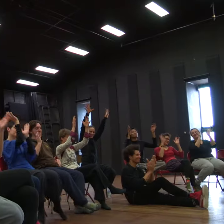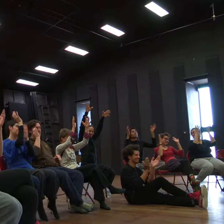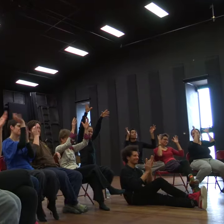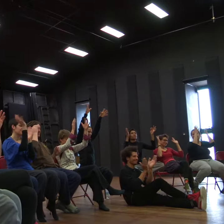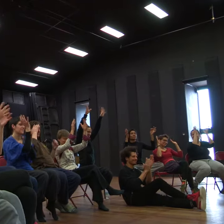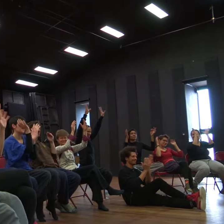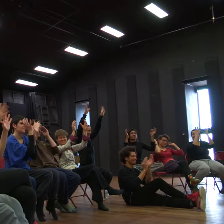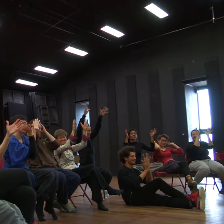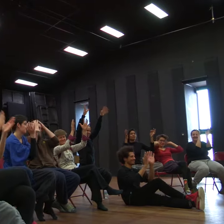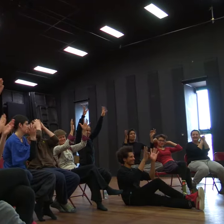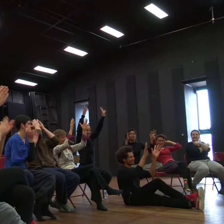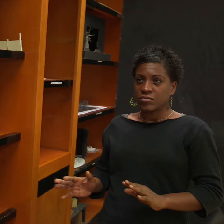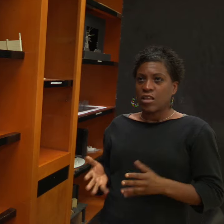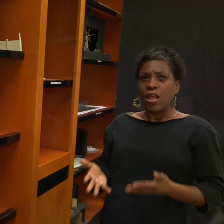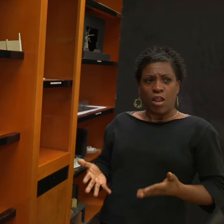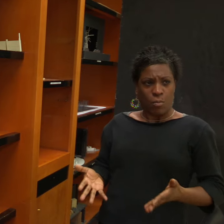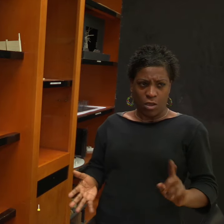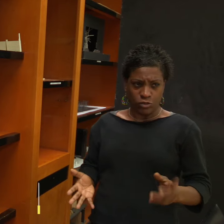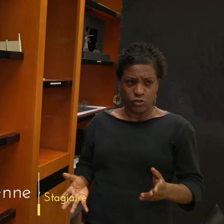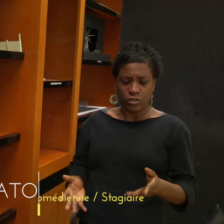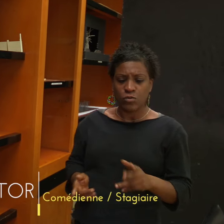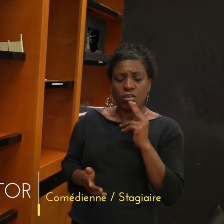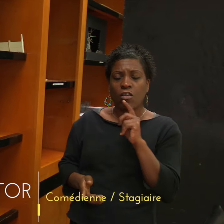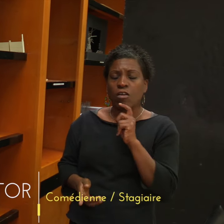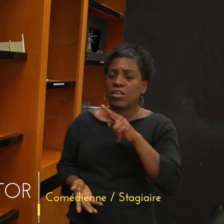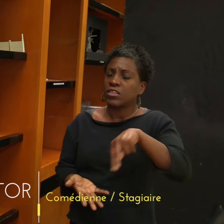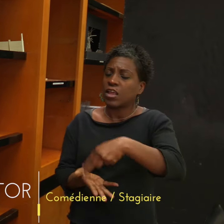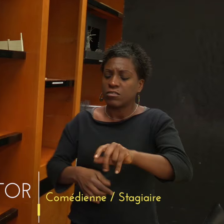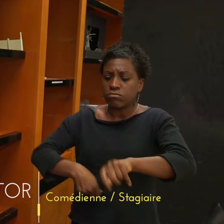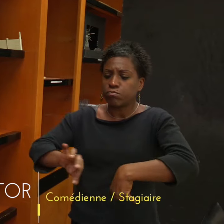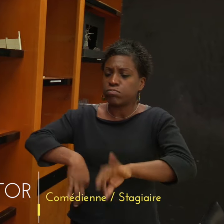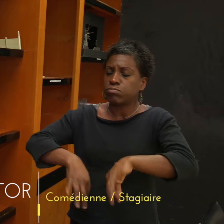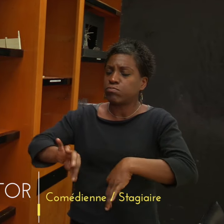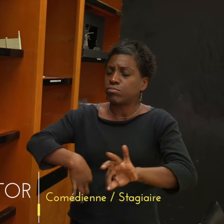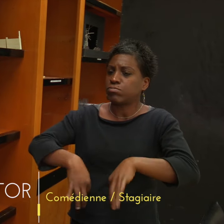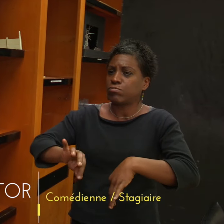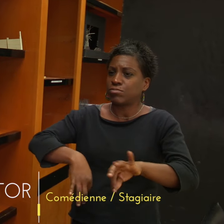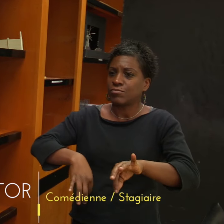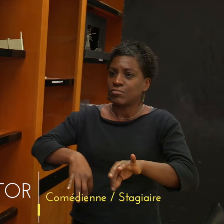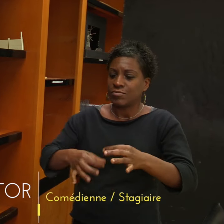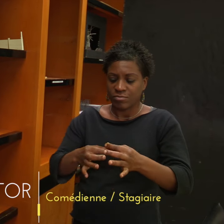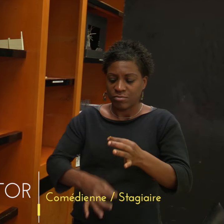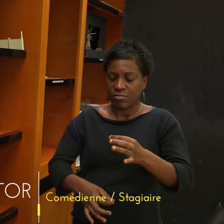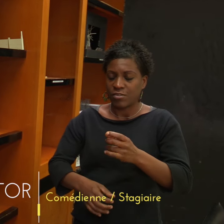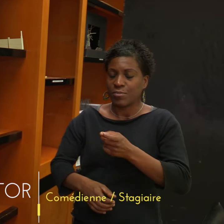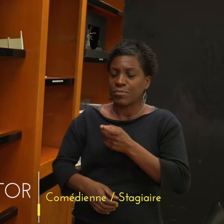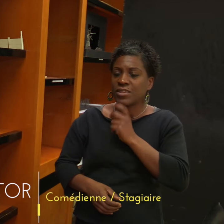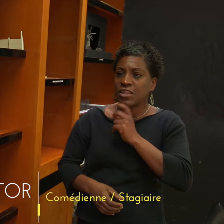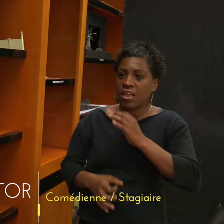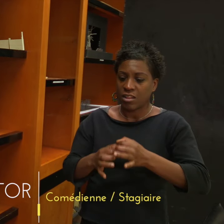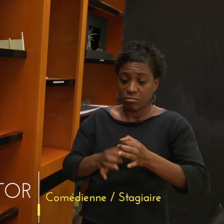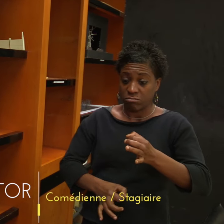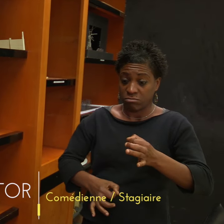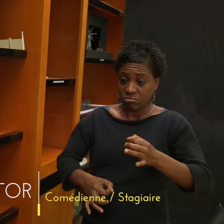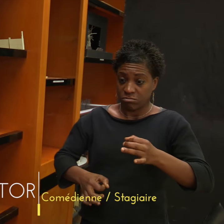Alors là, tout à l'heure, On a dansé avec des baguettes en métal.